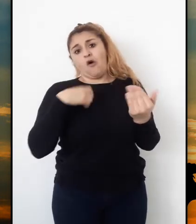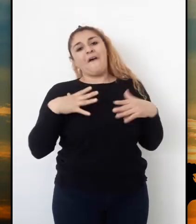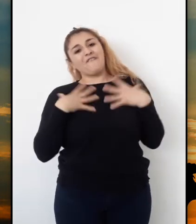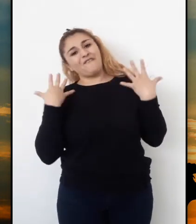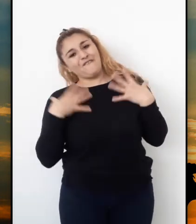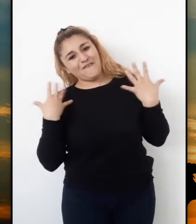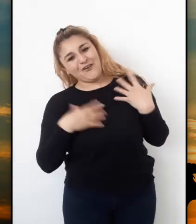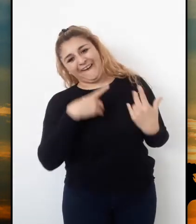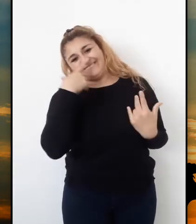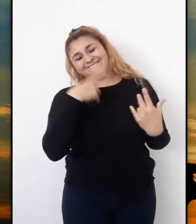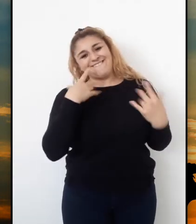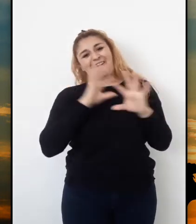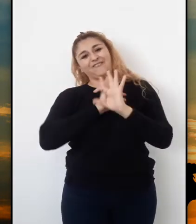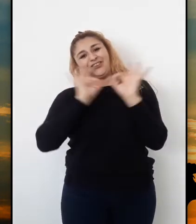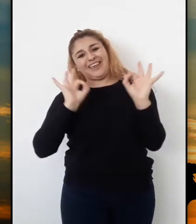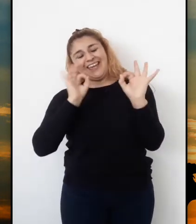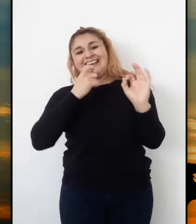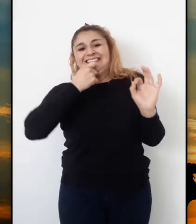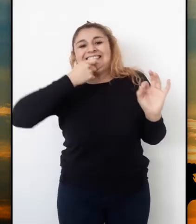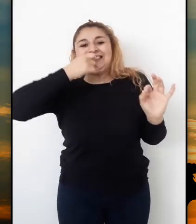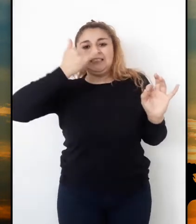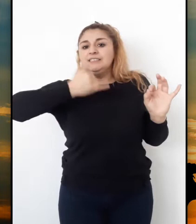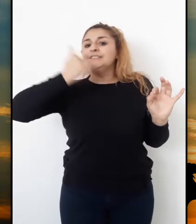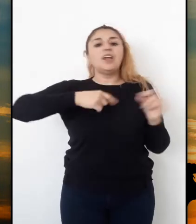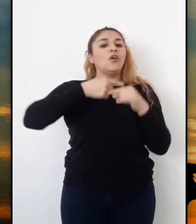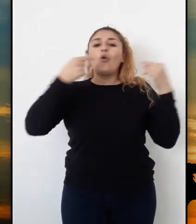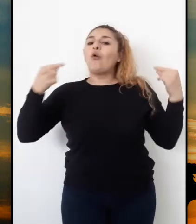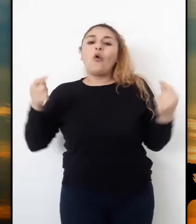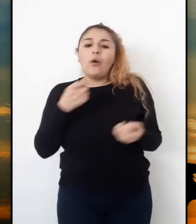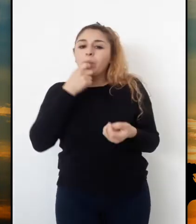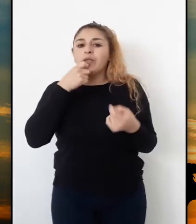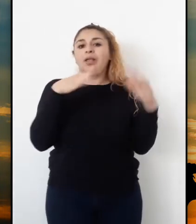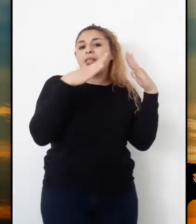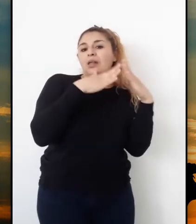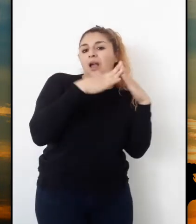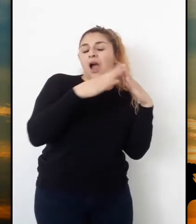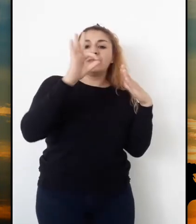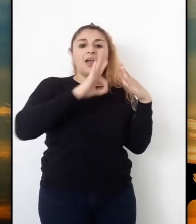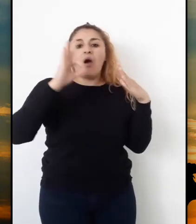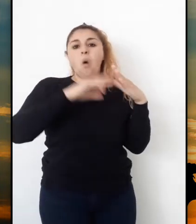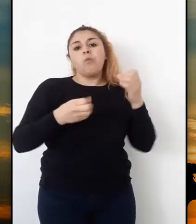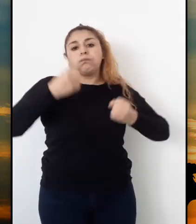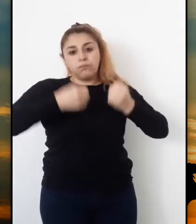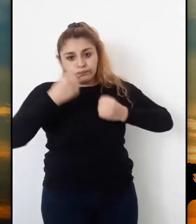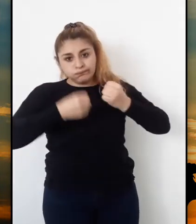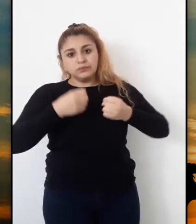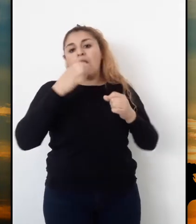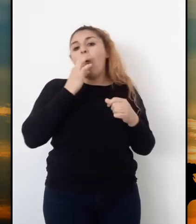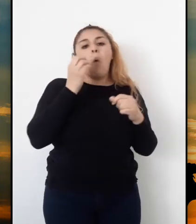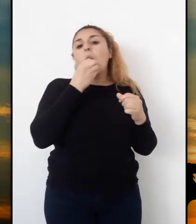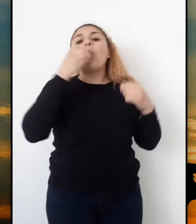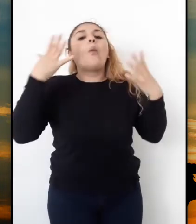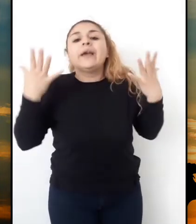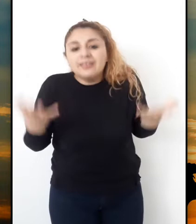Nous avons une histoire dans Deux Rois, chapitre 20, versets 1 à 6. Nosotros tenemos una historia